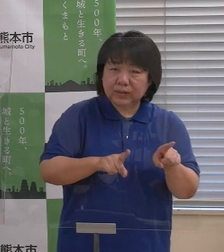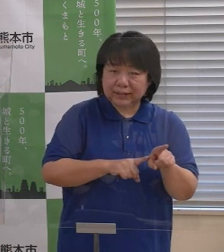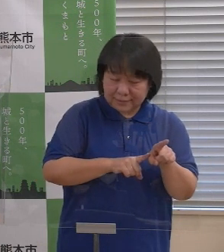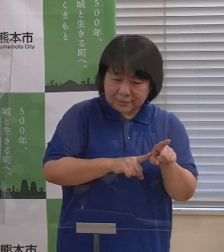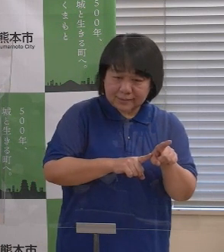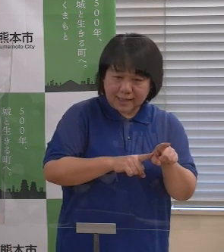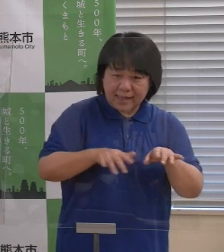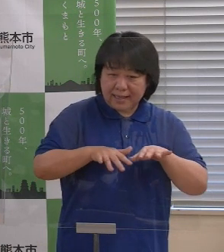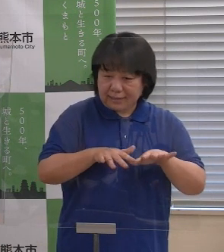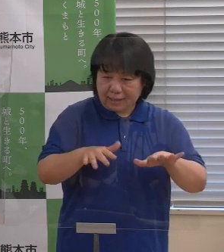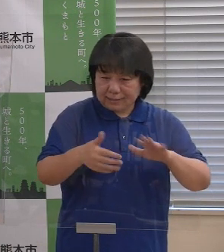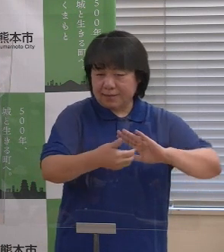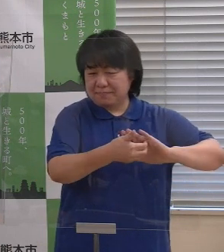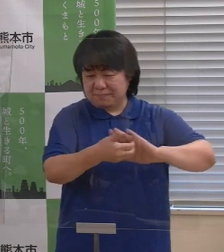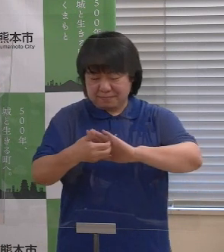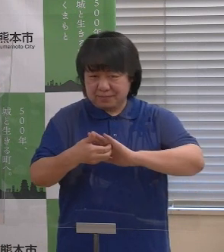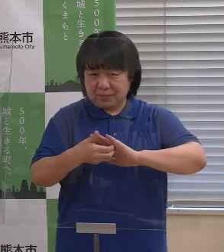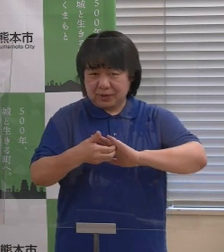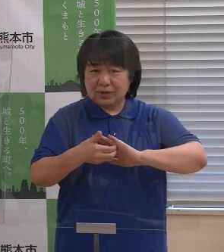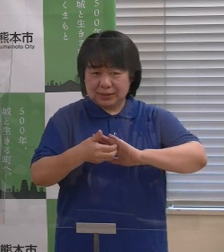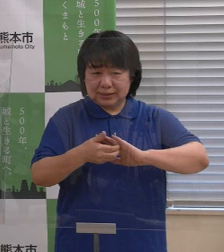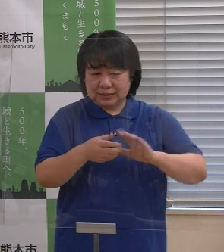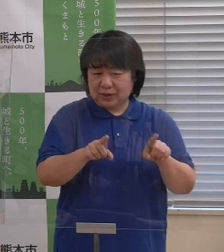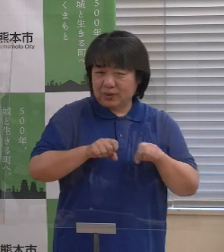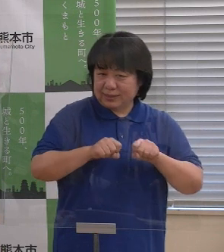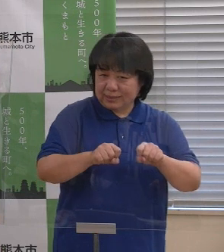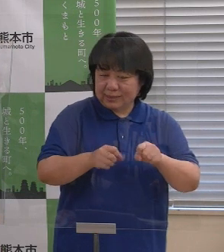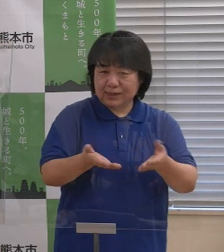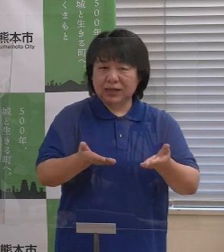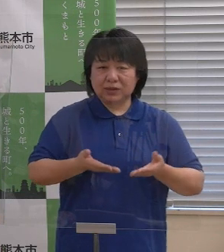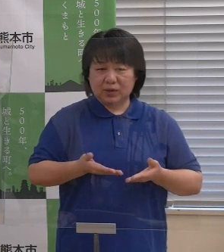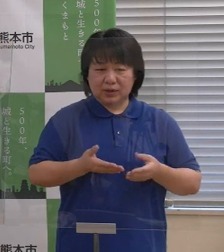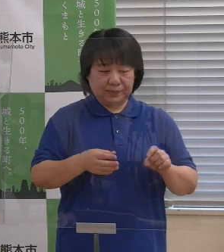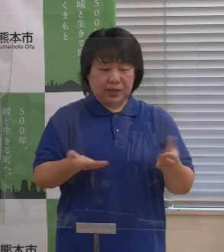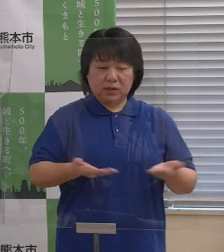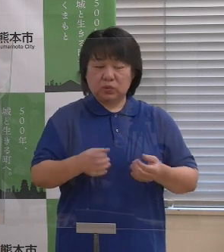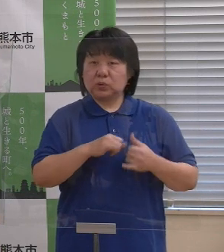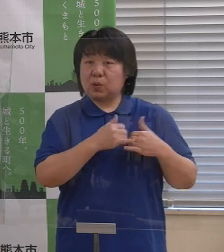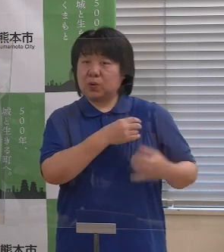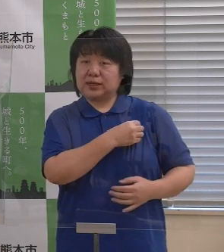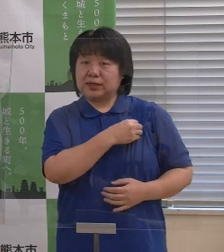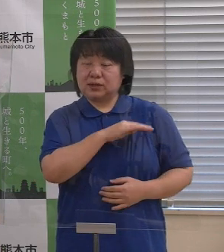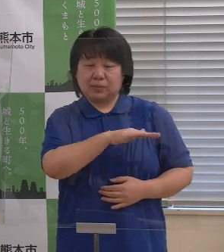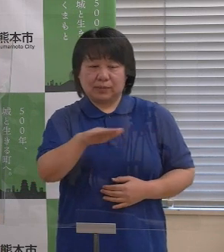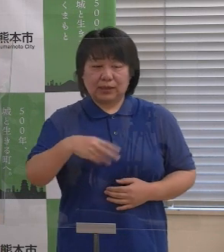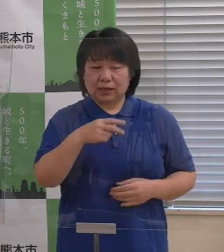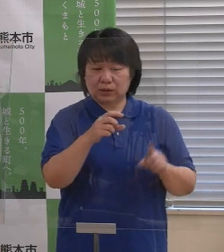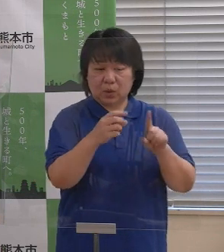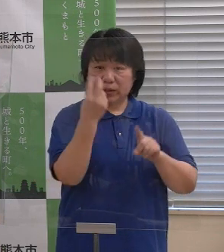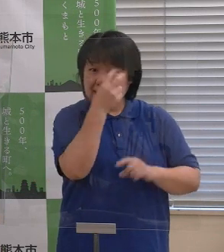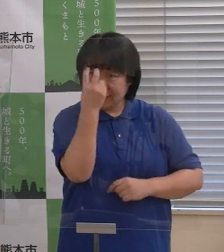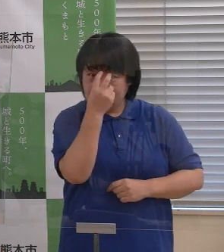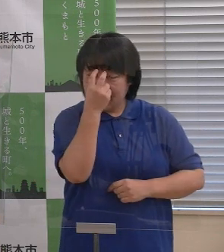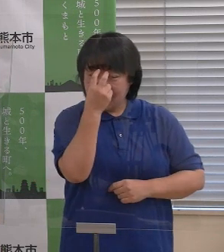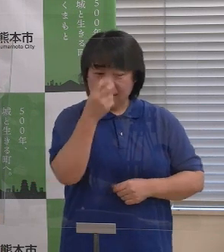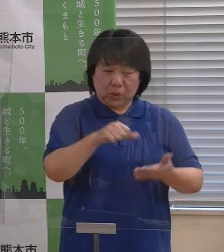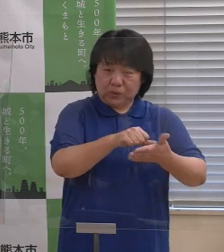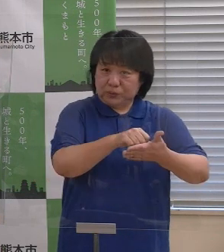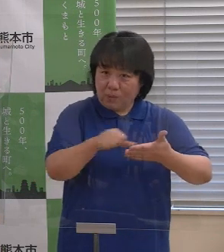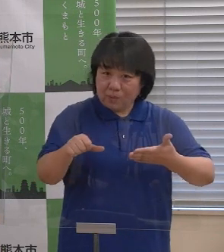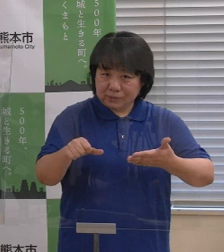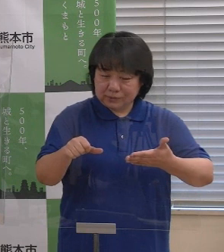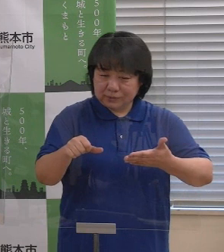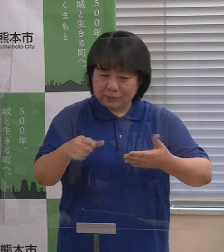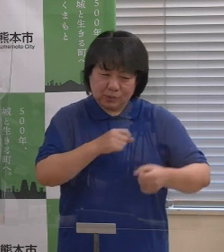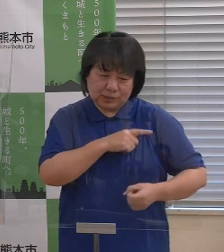策を実践していただくとともに、従業員の方々の PCR 検査や感染拡大防止実践点への登録を積極